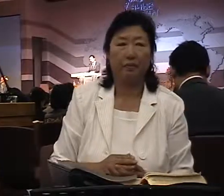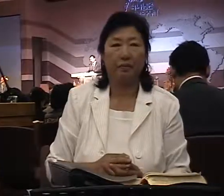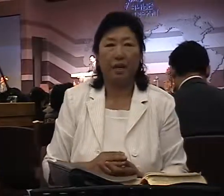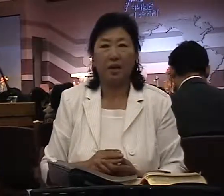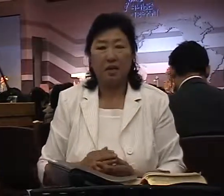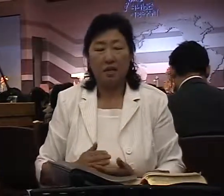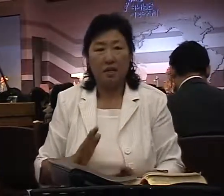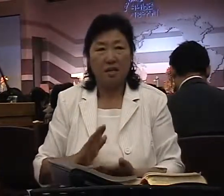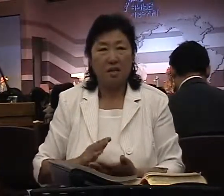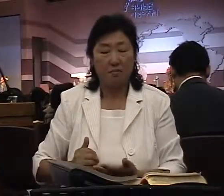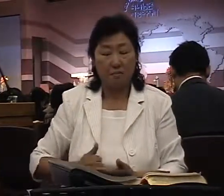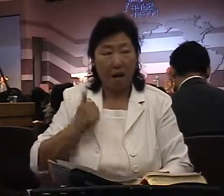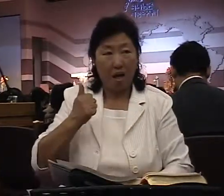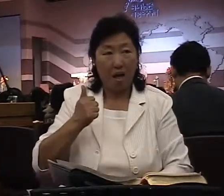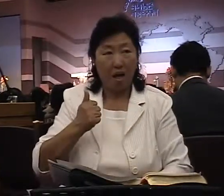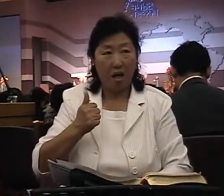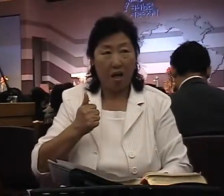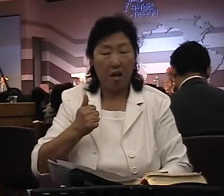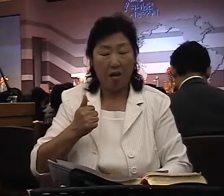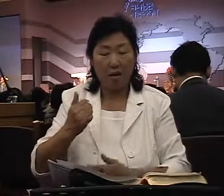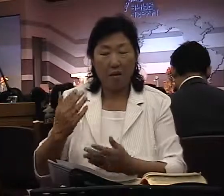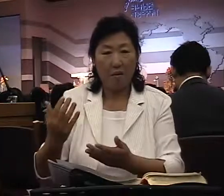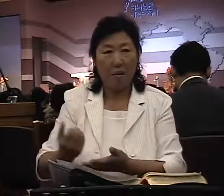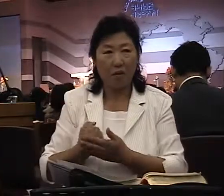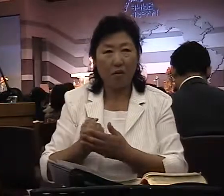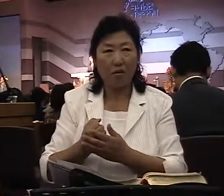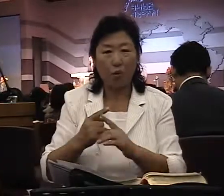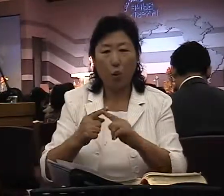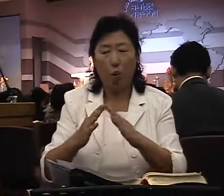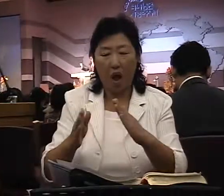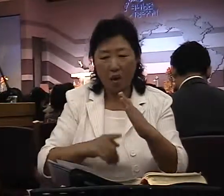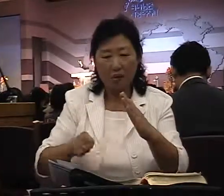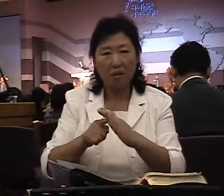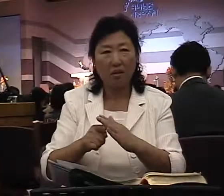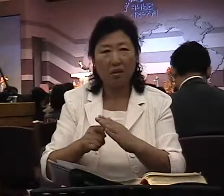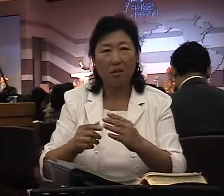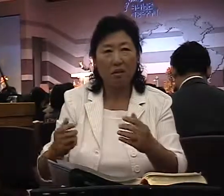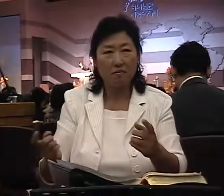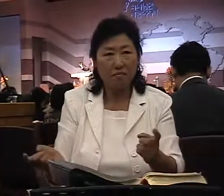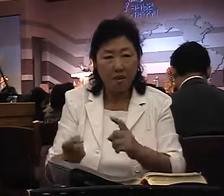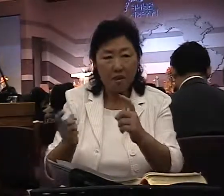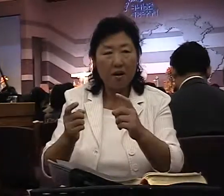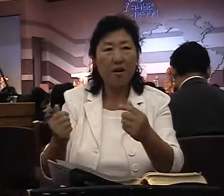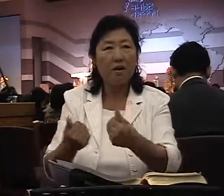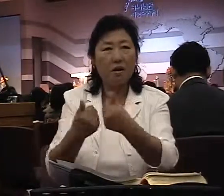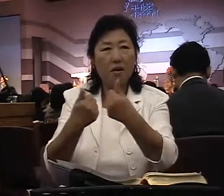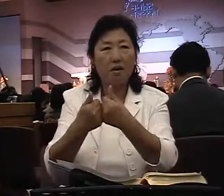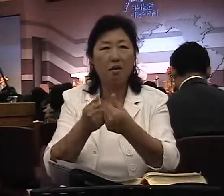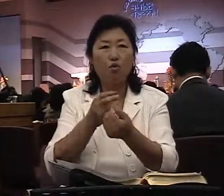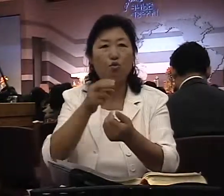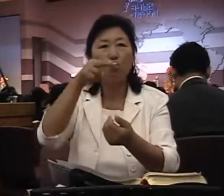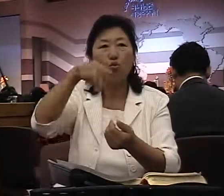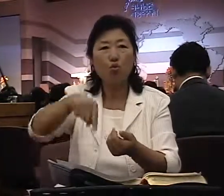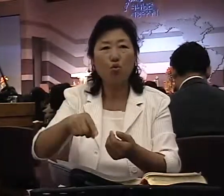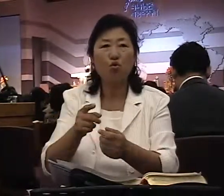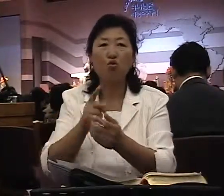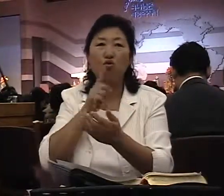싸우는 공동체들을 보면 수하고 카운터수하고 난립니다. 여러분 지배를